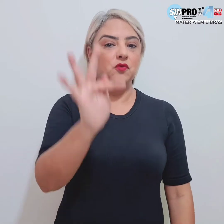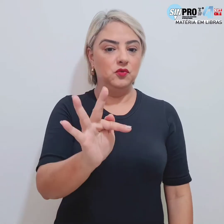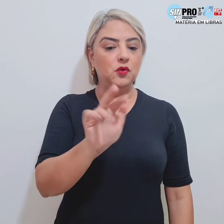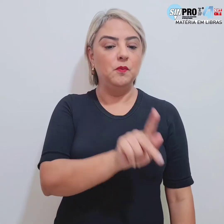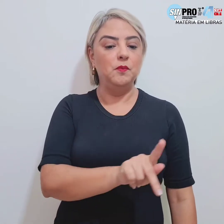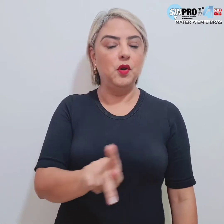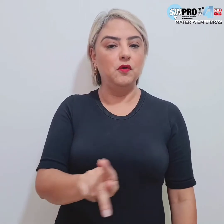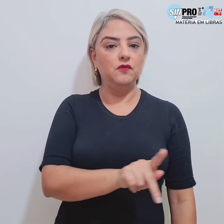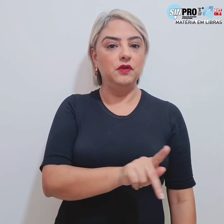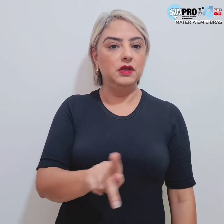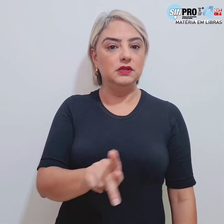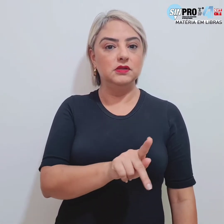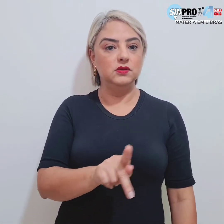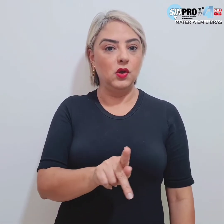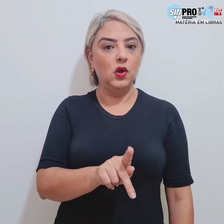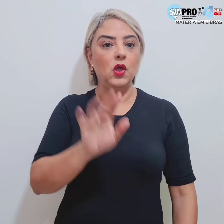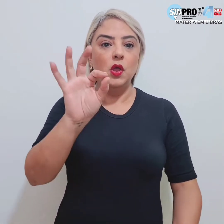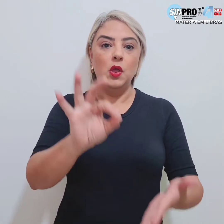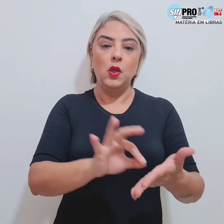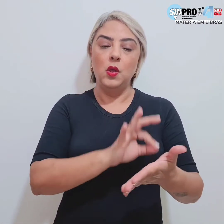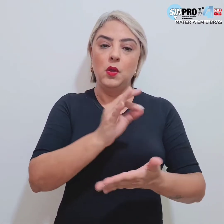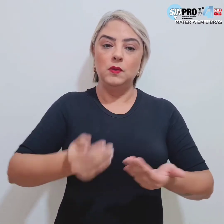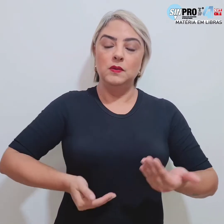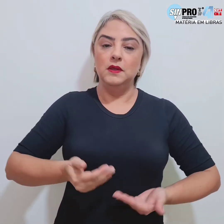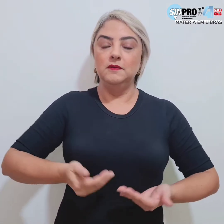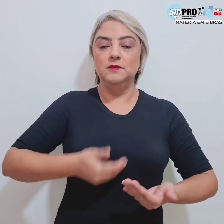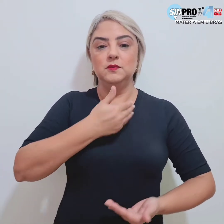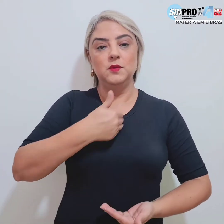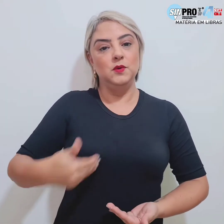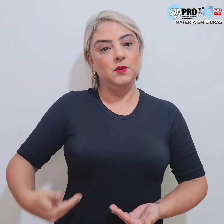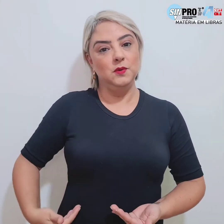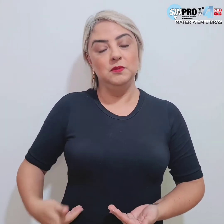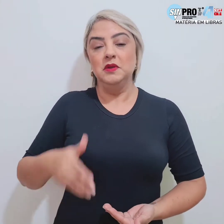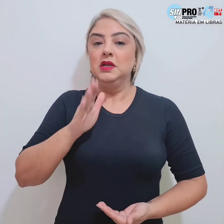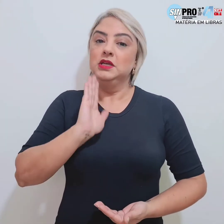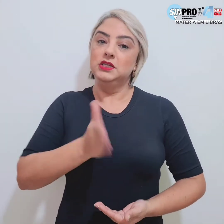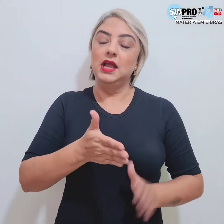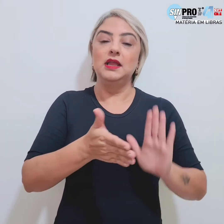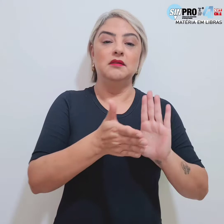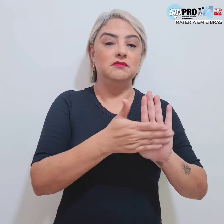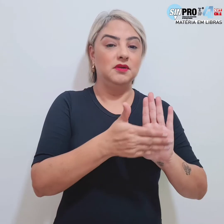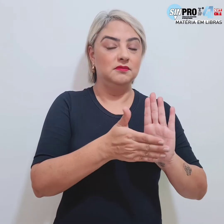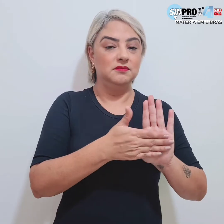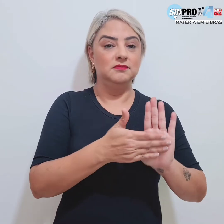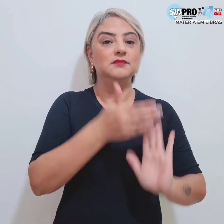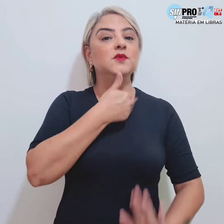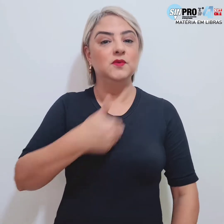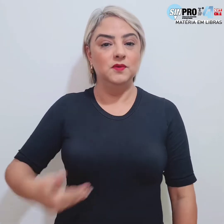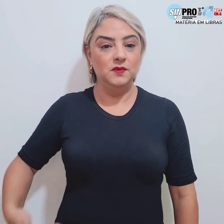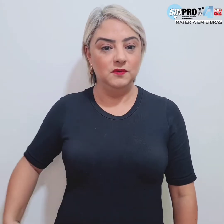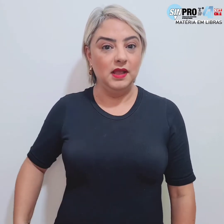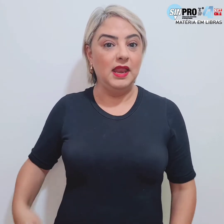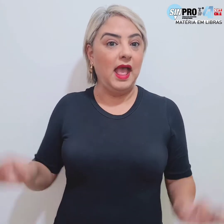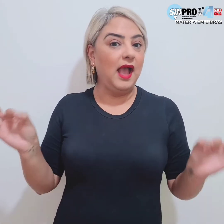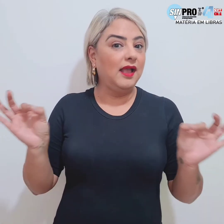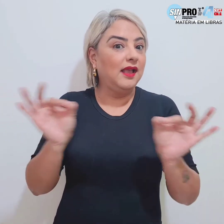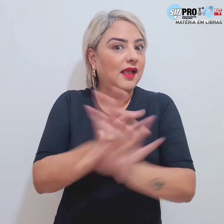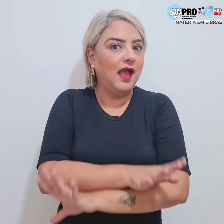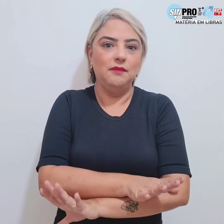professores vinculados ao serviço público, já que a proposta do governo é colocar os